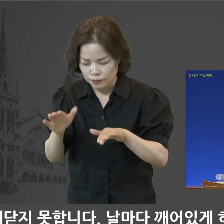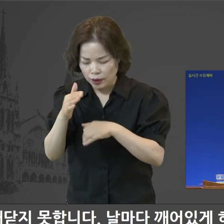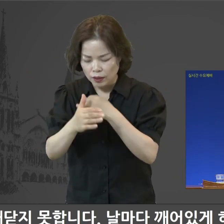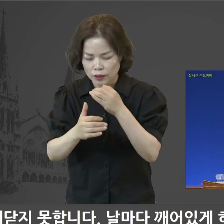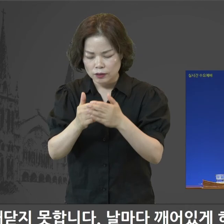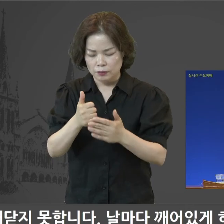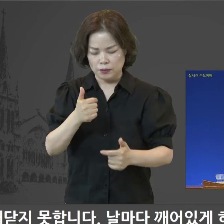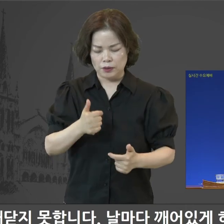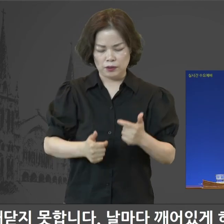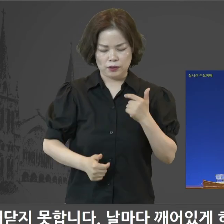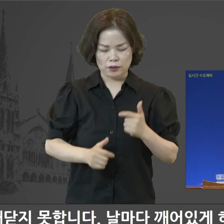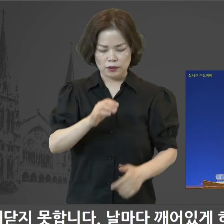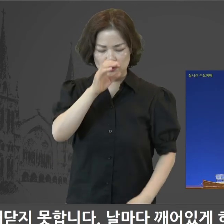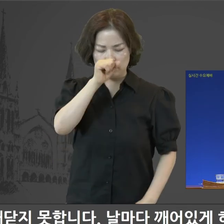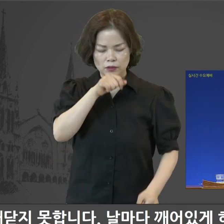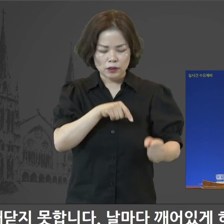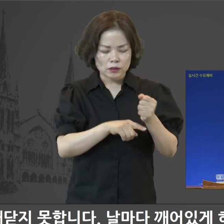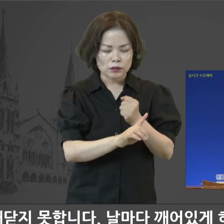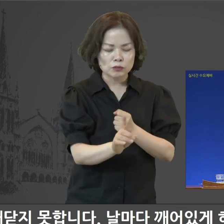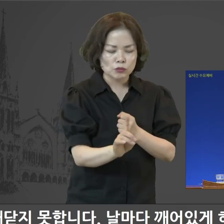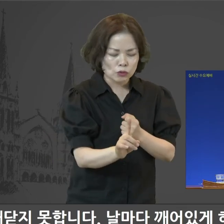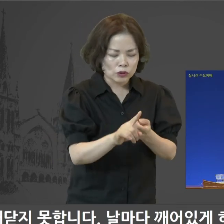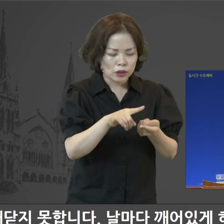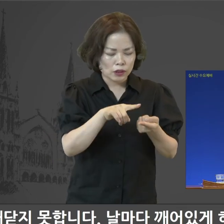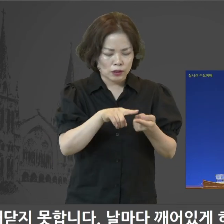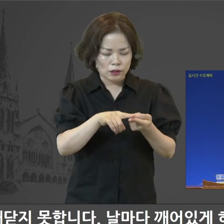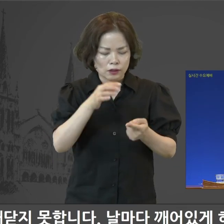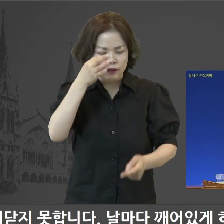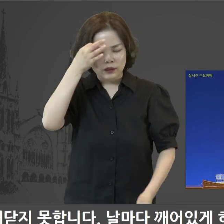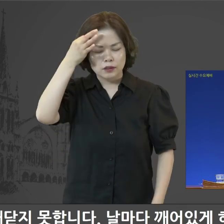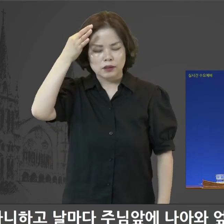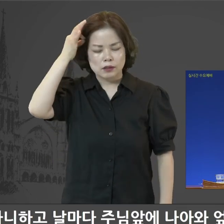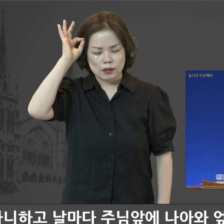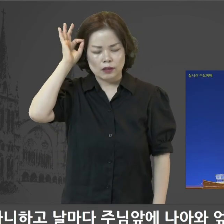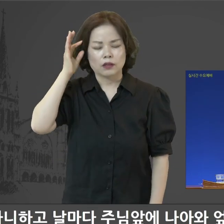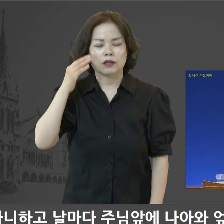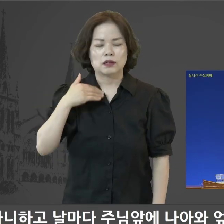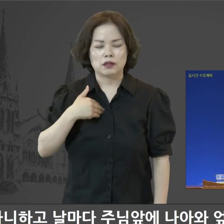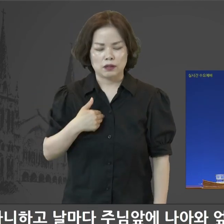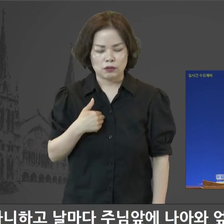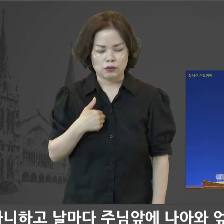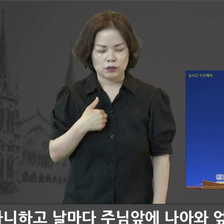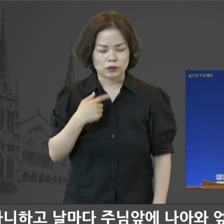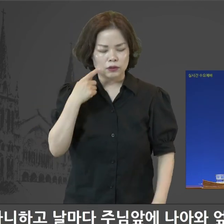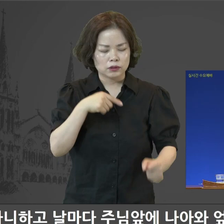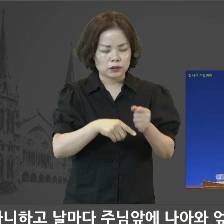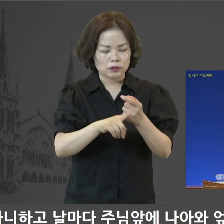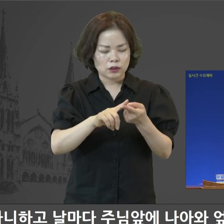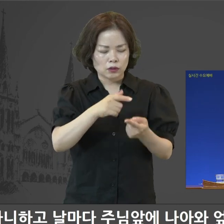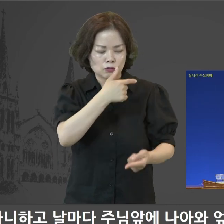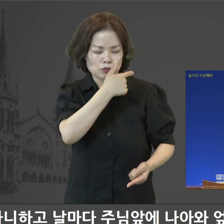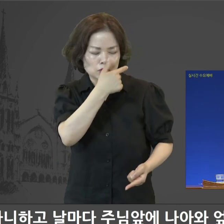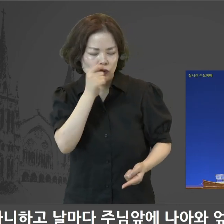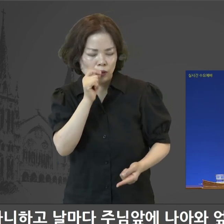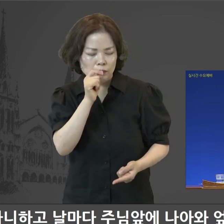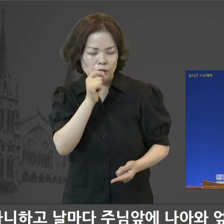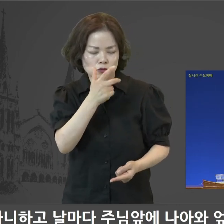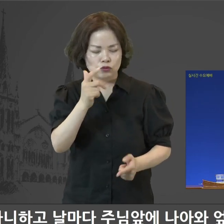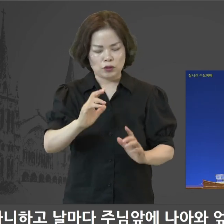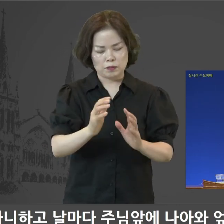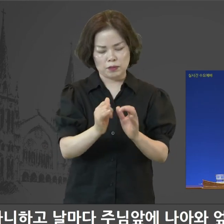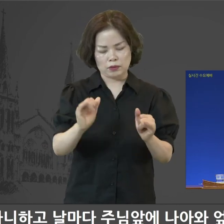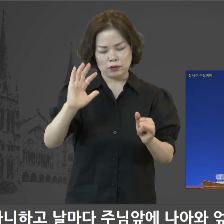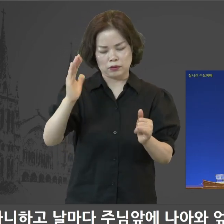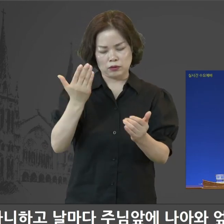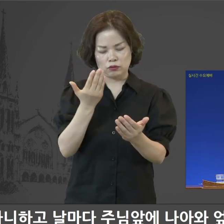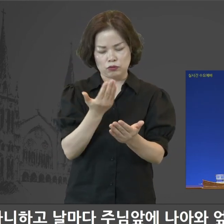하나님의 기뻐하시고 선하신 뜻이 무엇인가를 깨달아 알고 그 뜻을 따라 살아가기에 부족함이 없는 주의 백성들 다